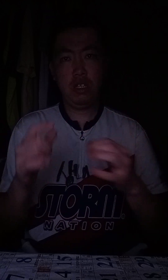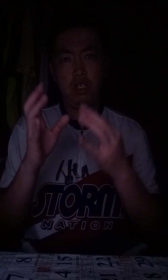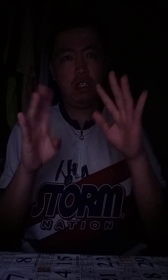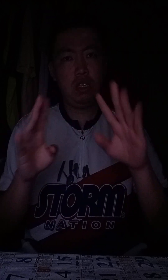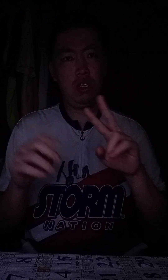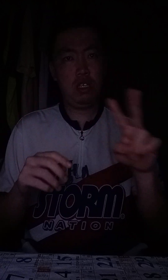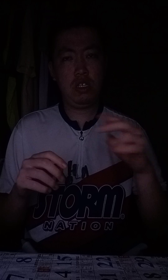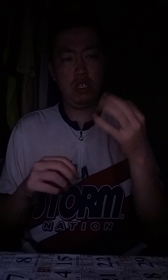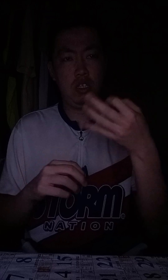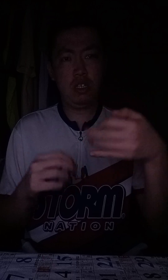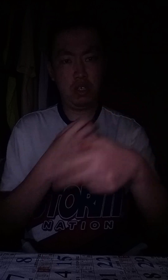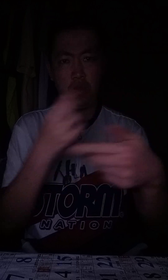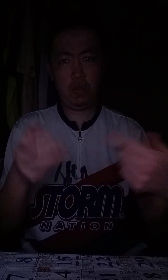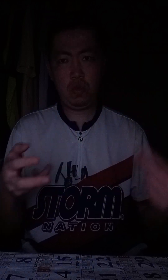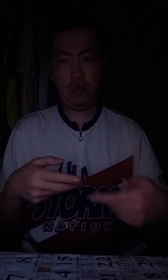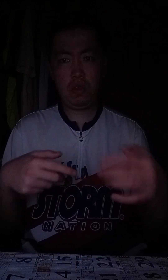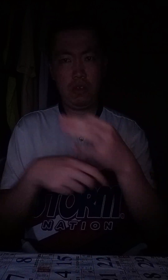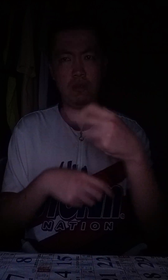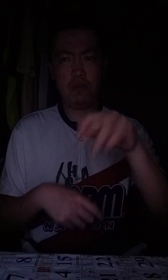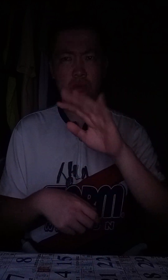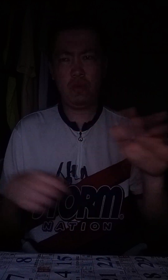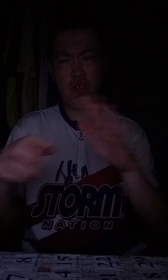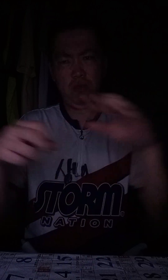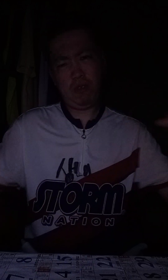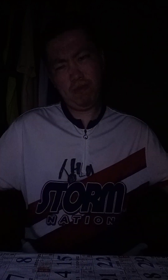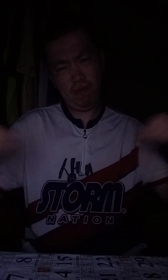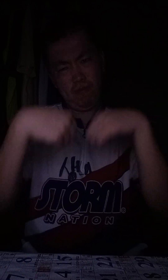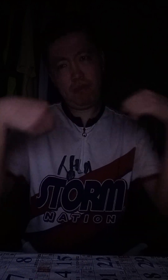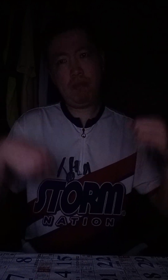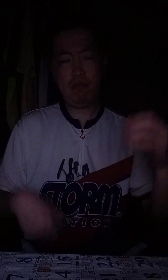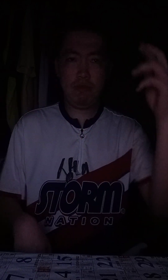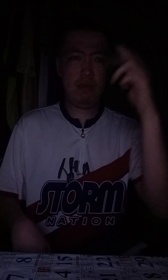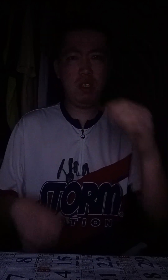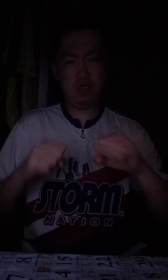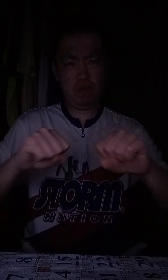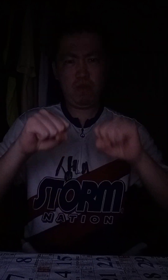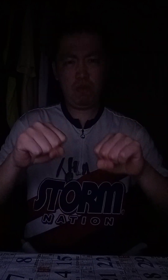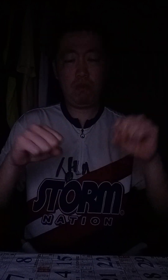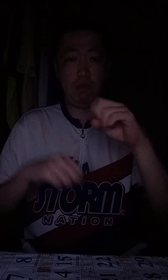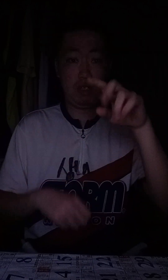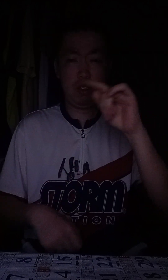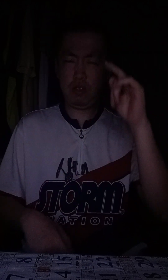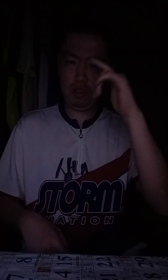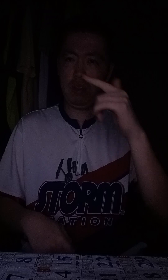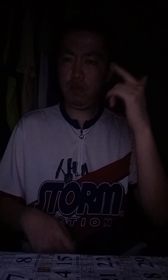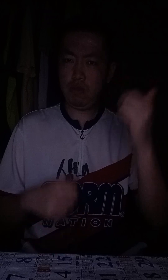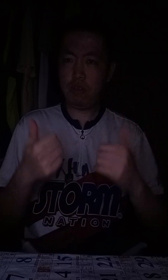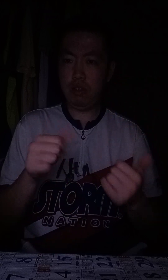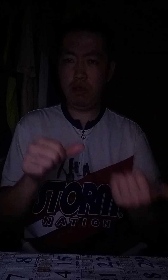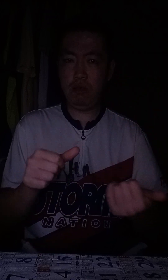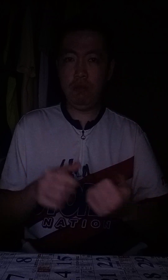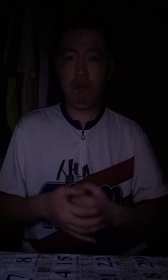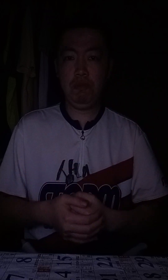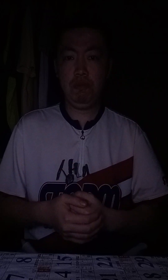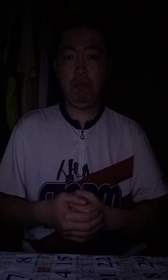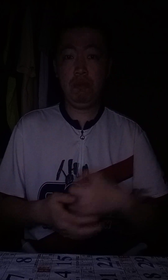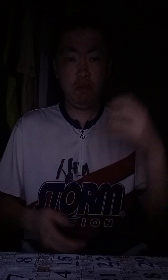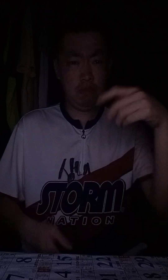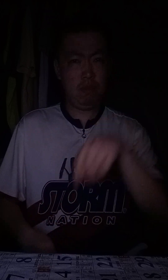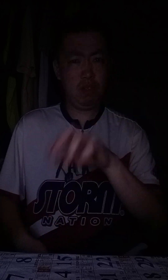2일 이 교차로에서는 오중 추돌 사고가 나 오토바이 운전자 1명이 숨졌습니다. 당시 사고